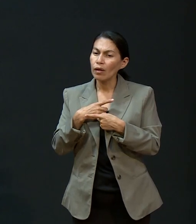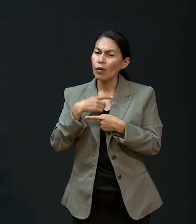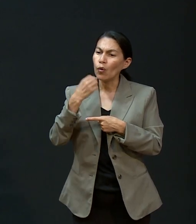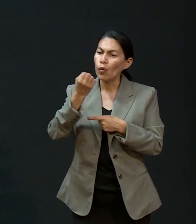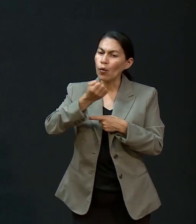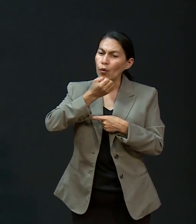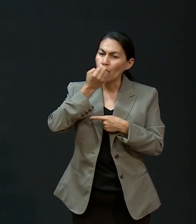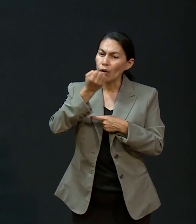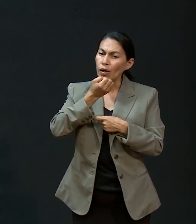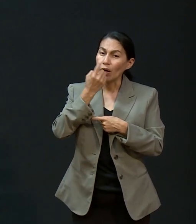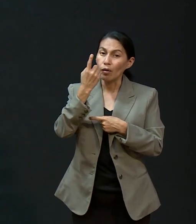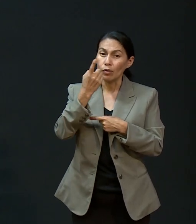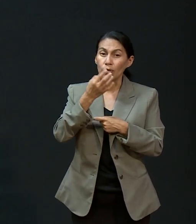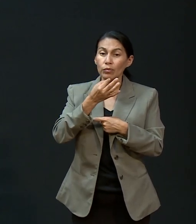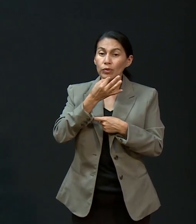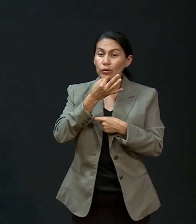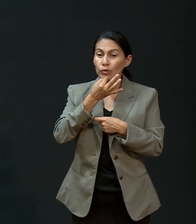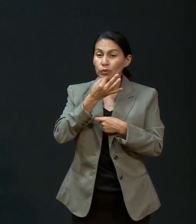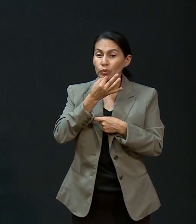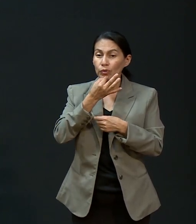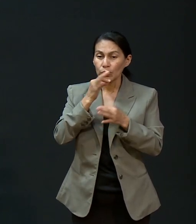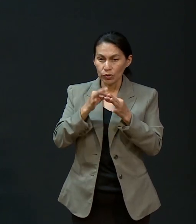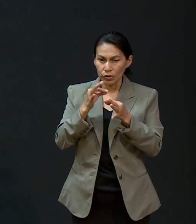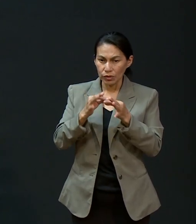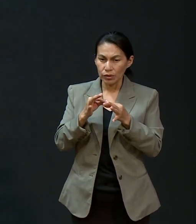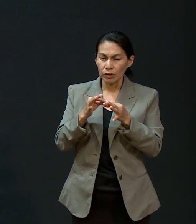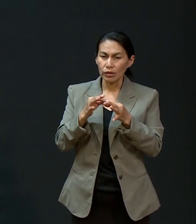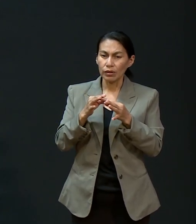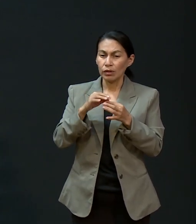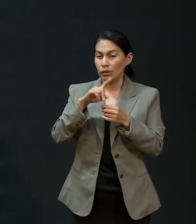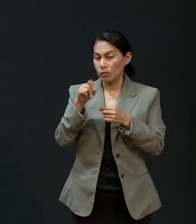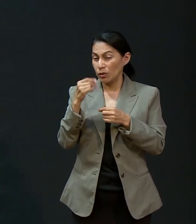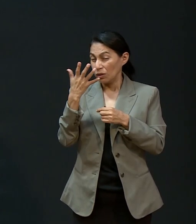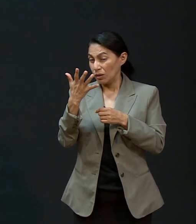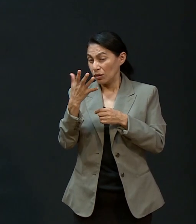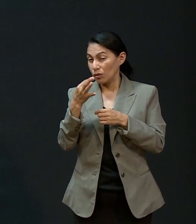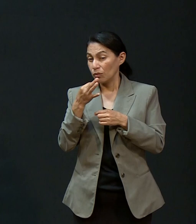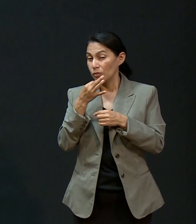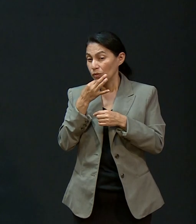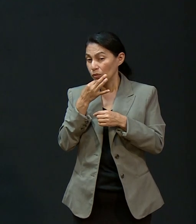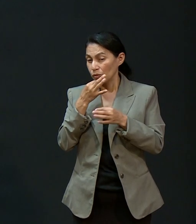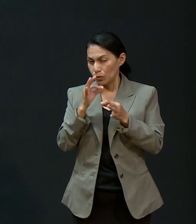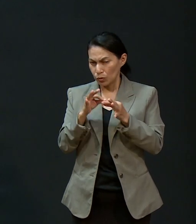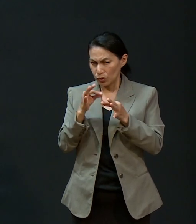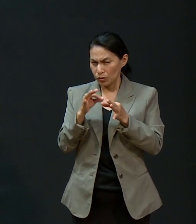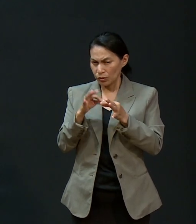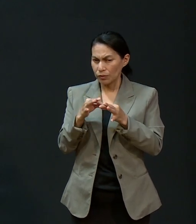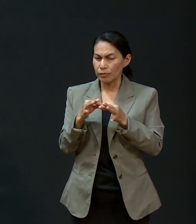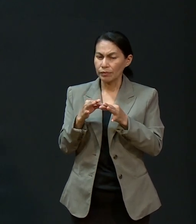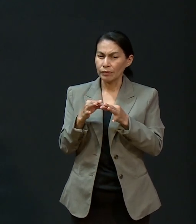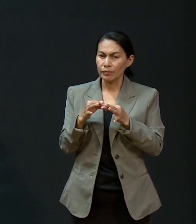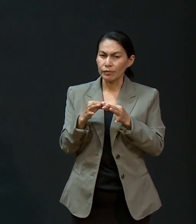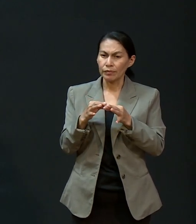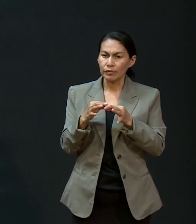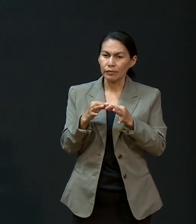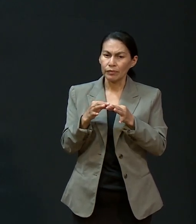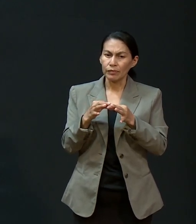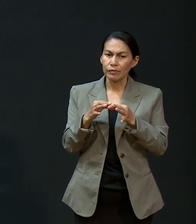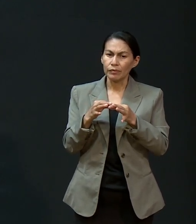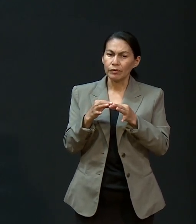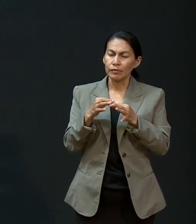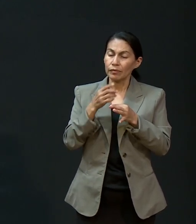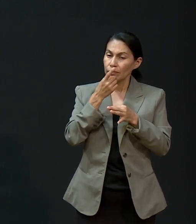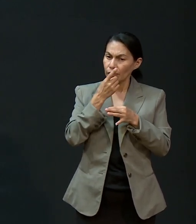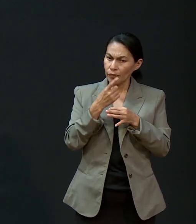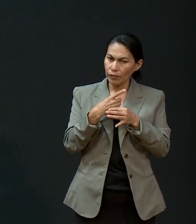teníamos que hablar tan siquiera un minuto seguido, después cinco minutos seguidos. Pero nos decían,